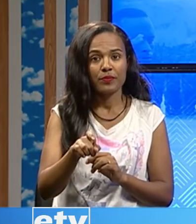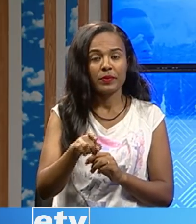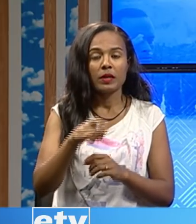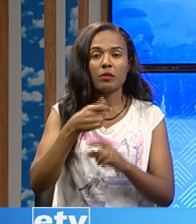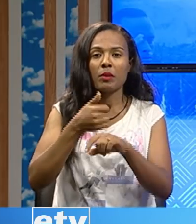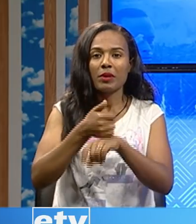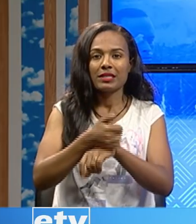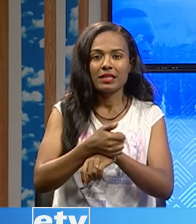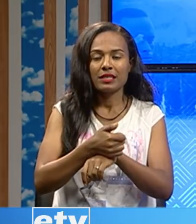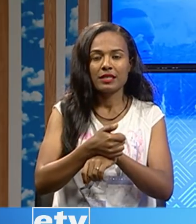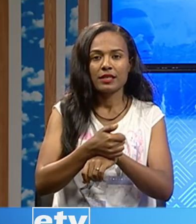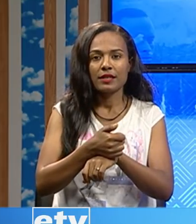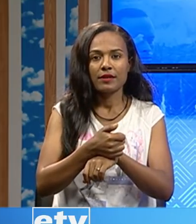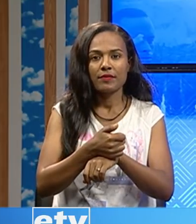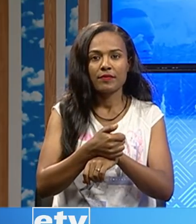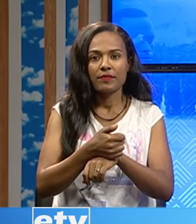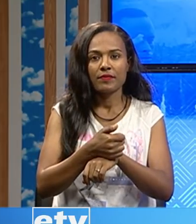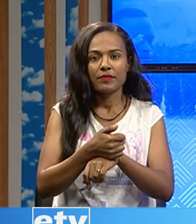በመክሰስ